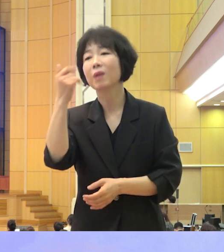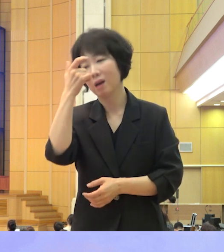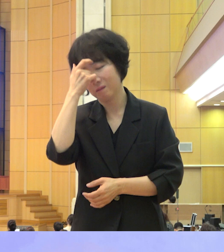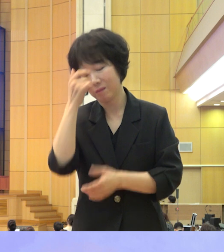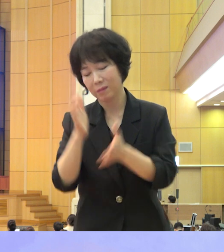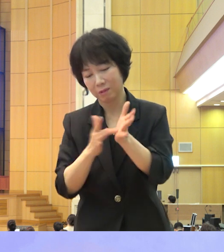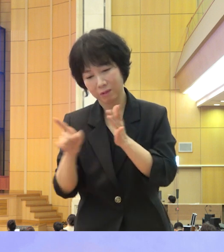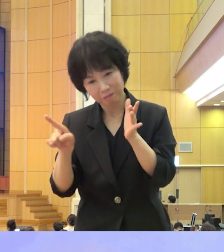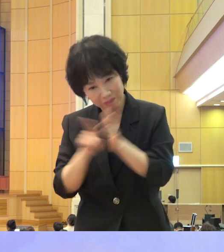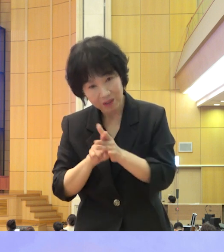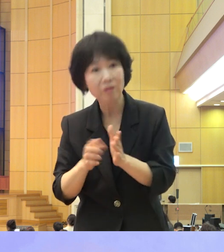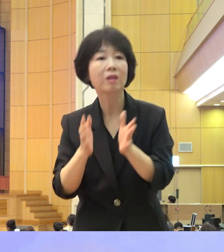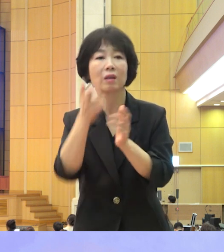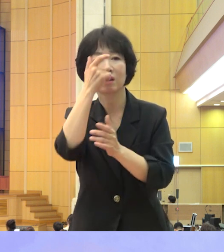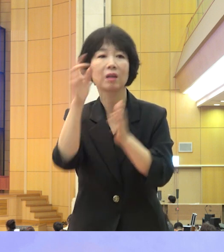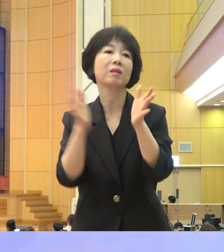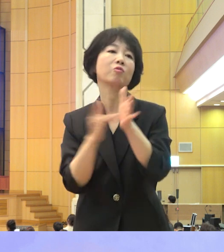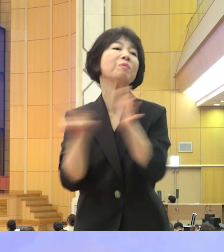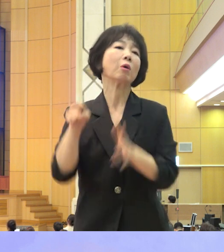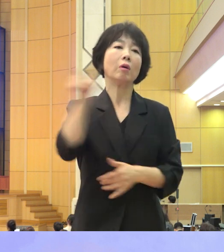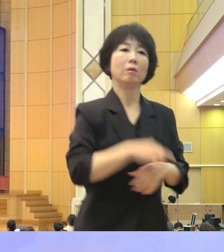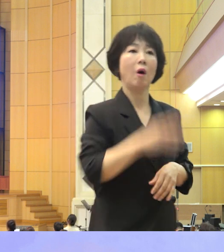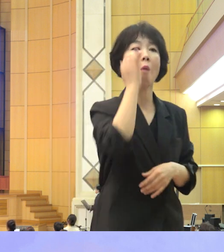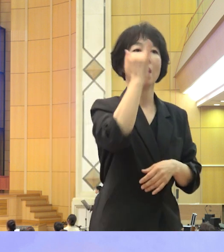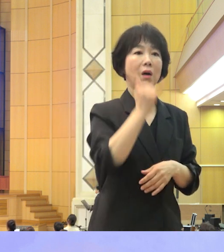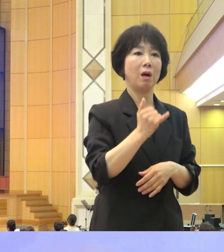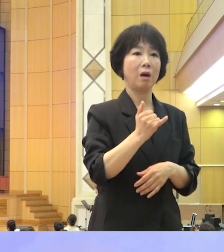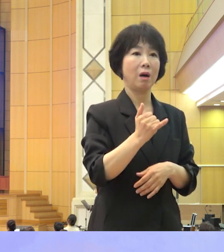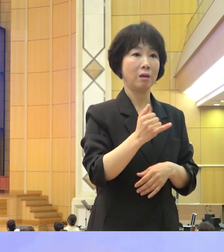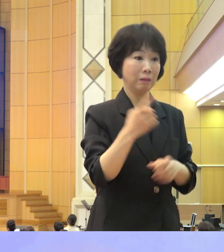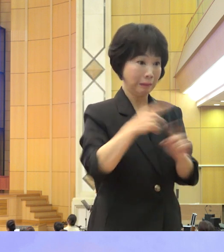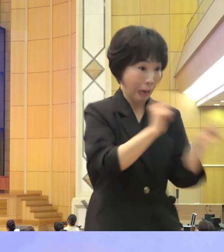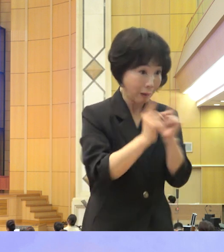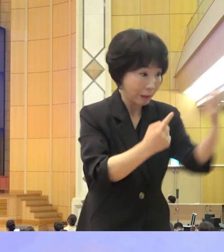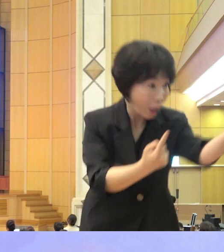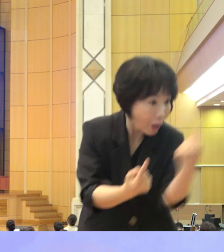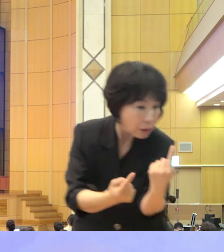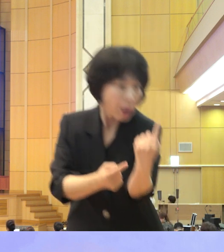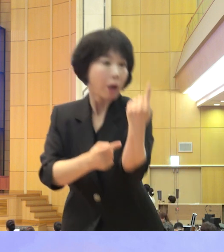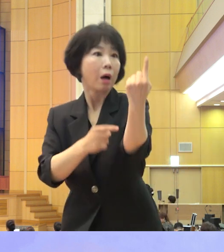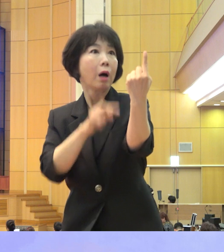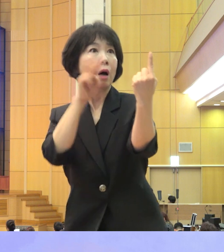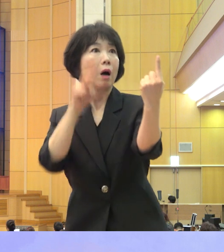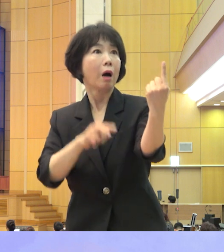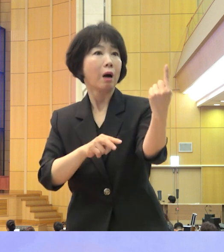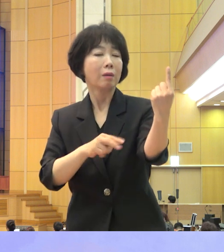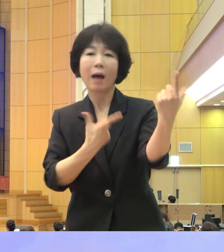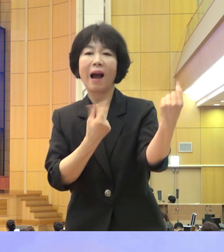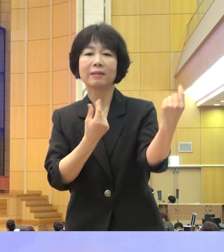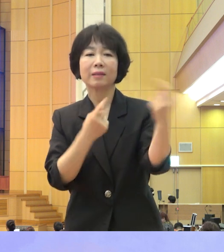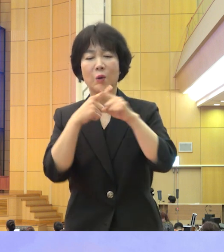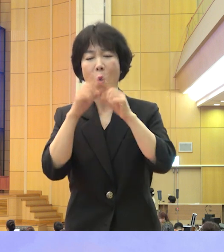놀래보는 거예요. 그날로 장례 지내고 나면 다 몽땅 교회 가서